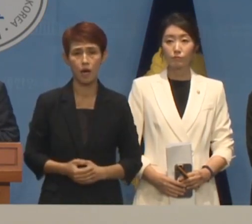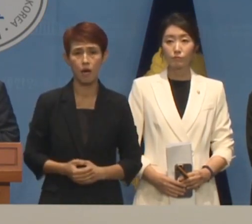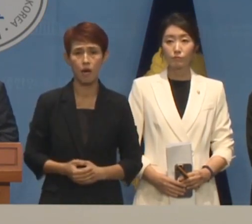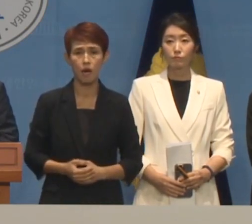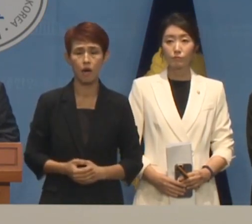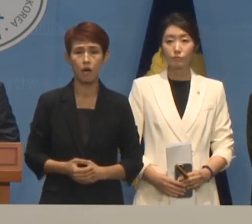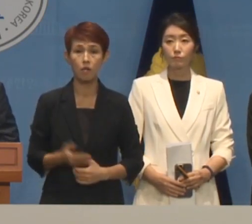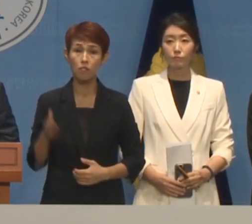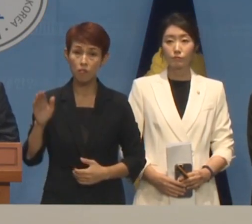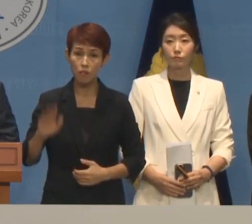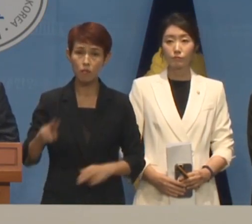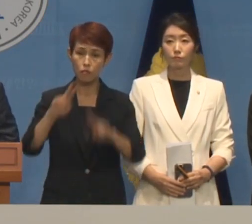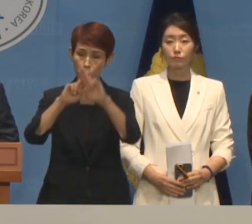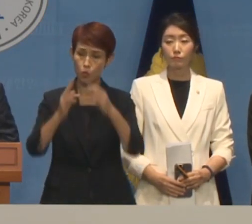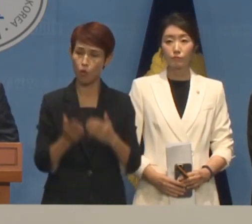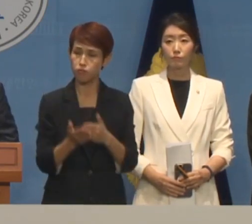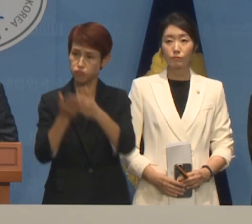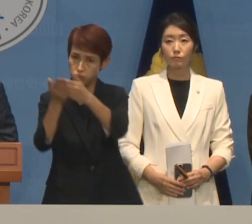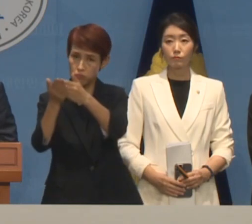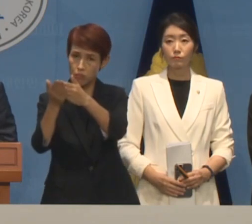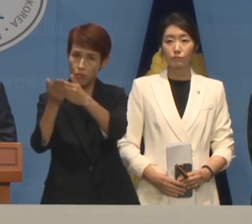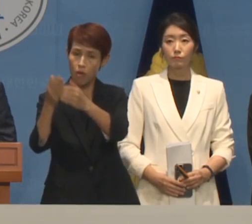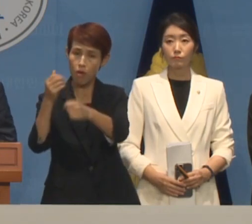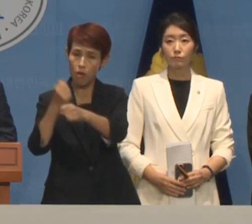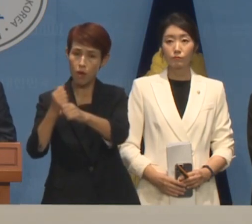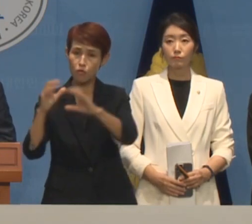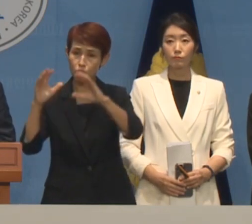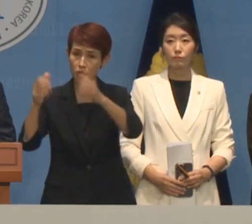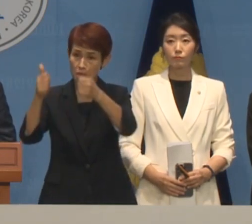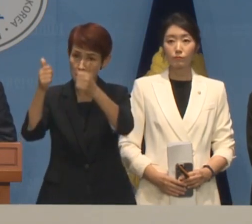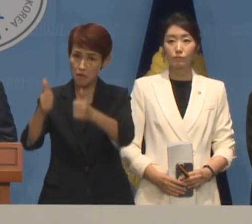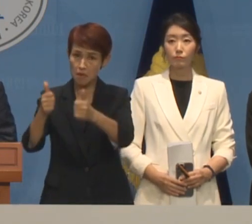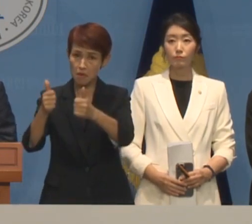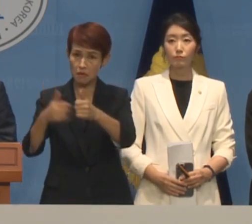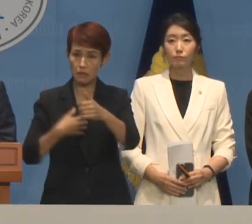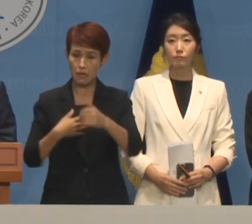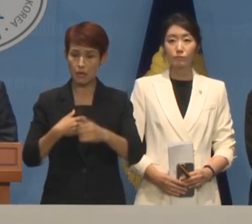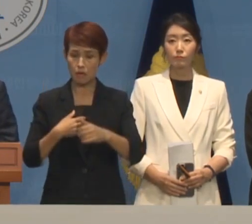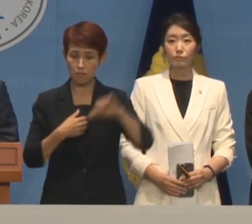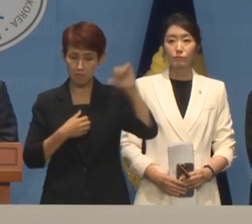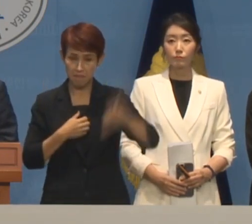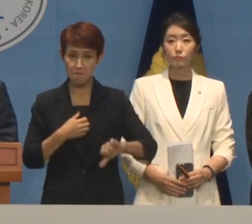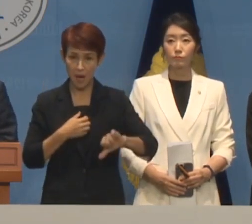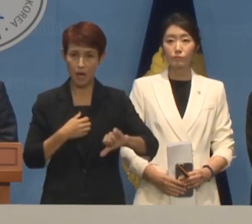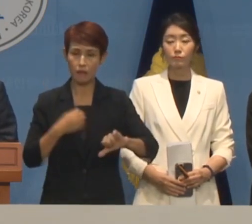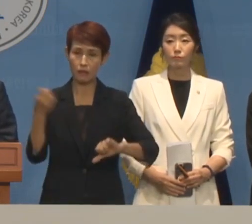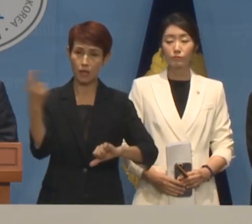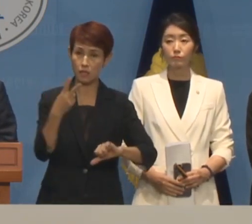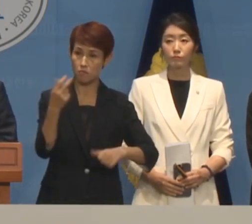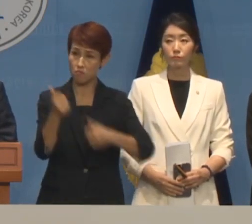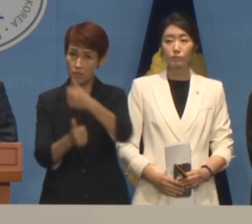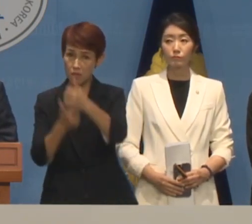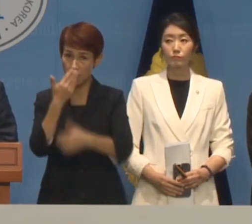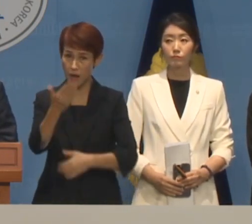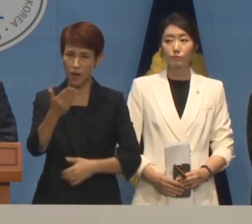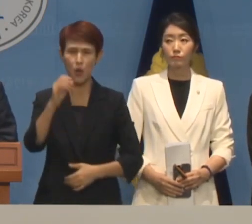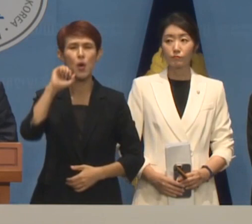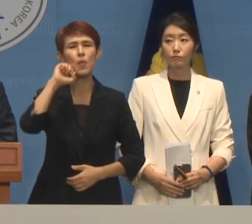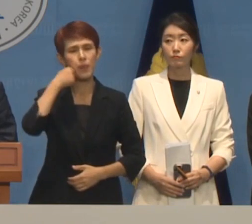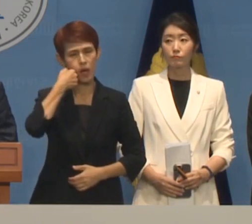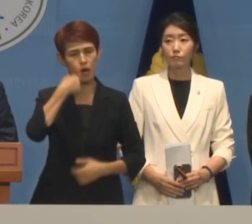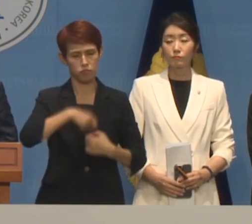소송을 통해서 국제중재 판정을 뒤집기는 현실적으로 어렵다고 국민에게 말했어야